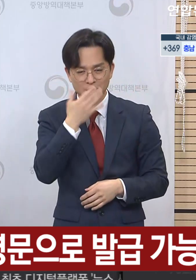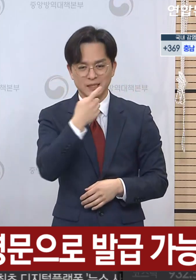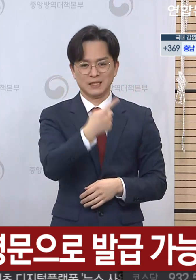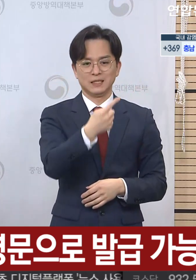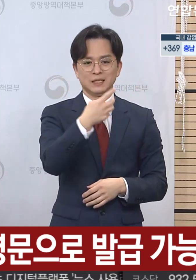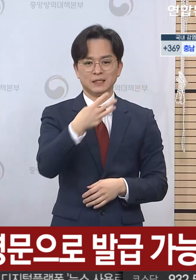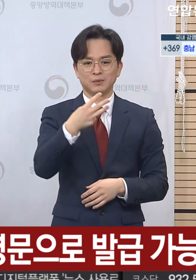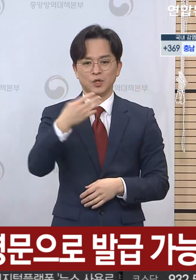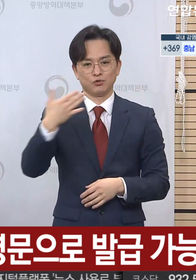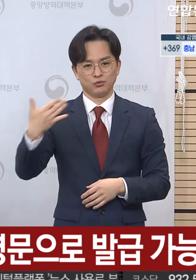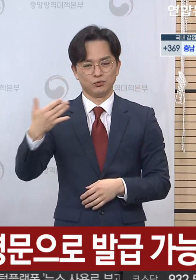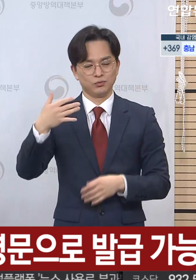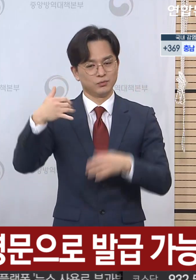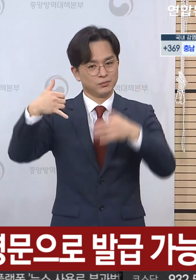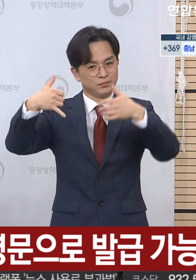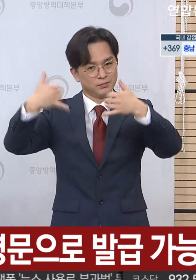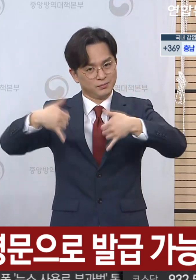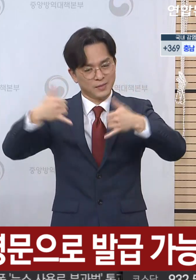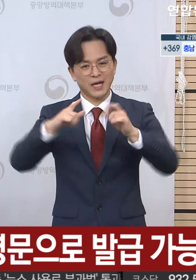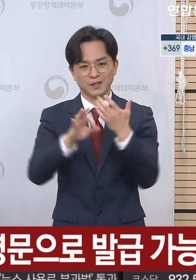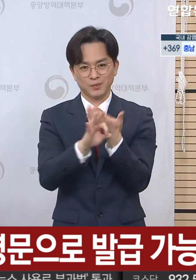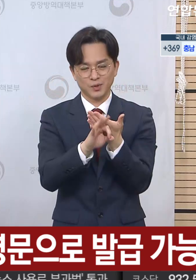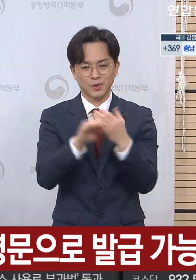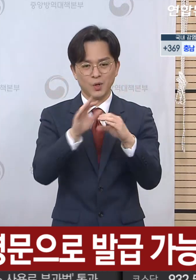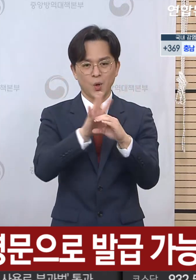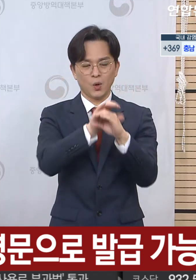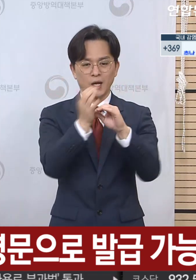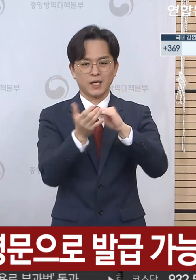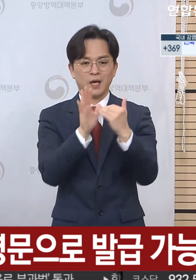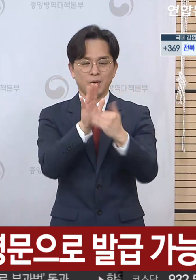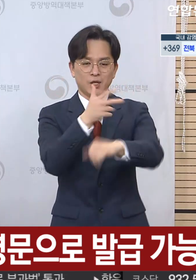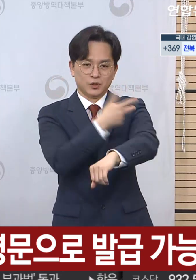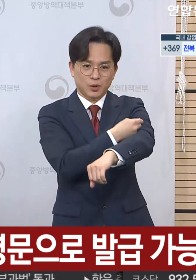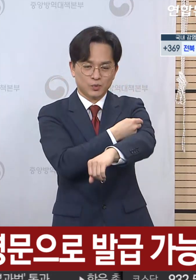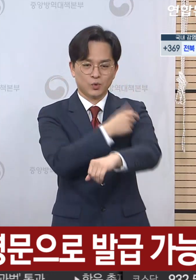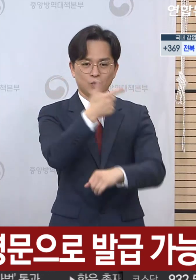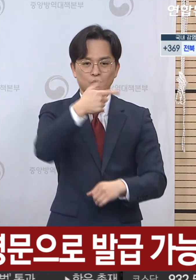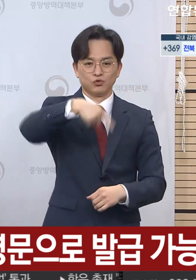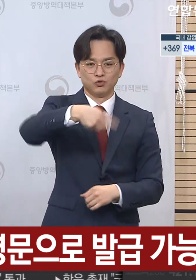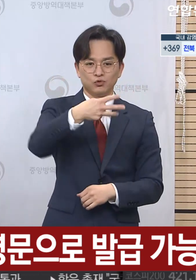1339번으로 전화하시거나 코로나19 예방접종 누리집을 참고하시면 되겠습니다.